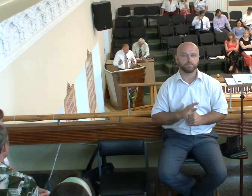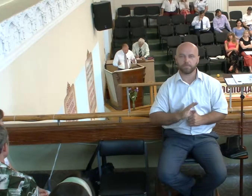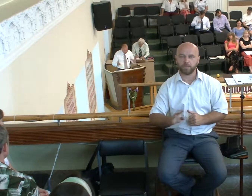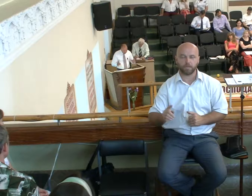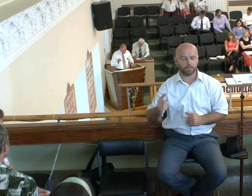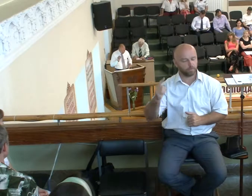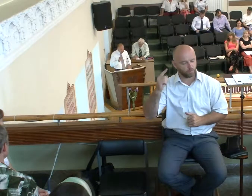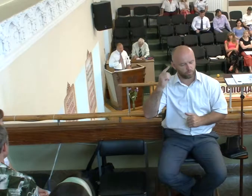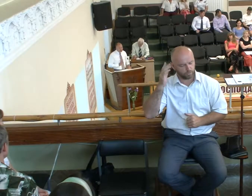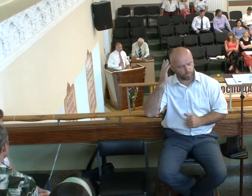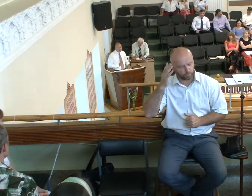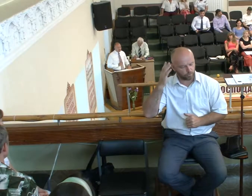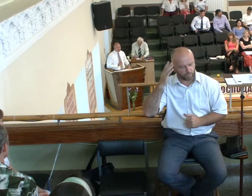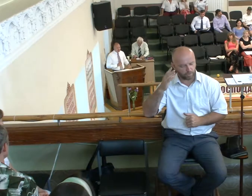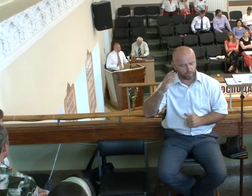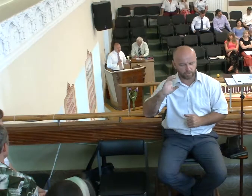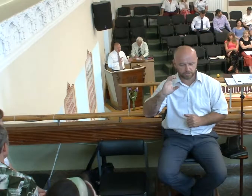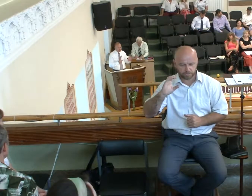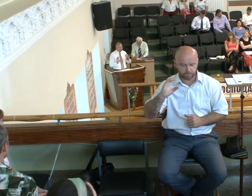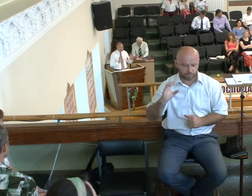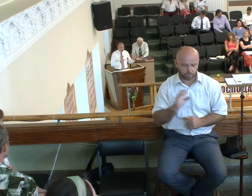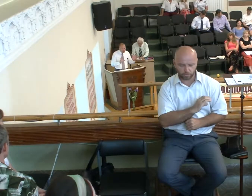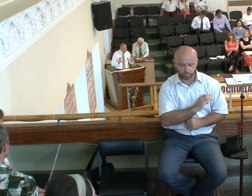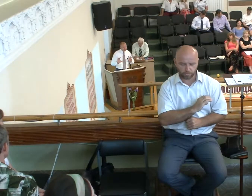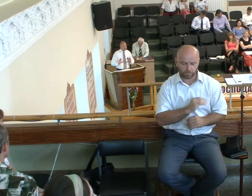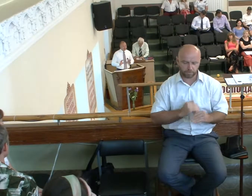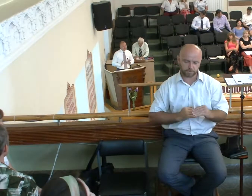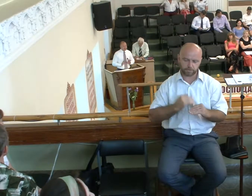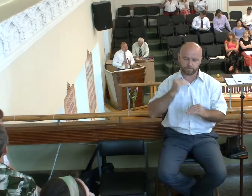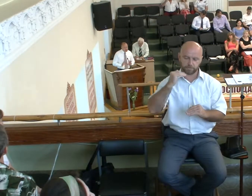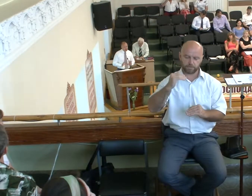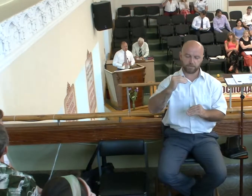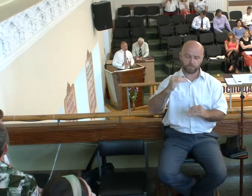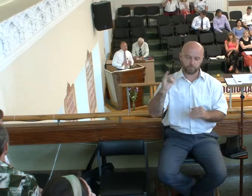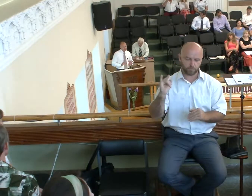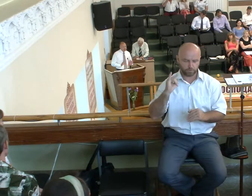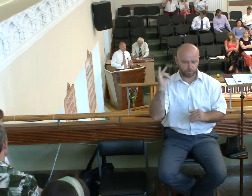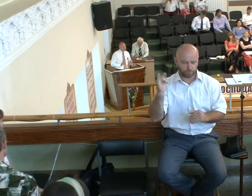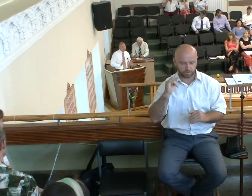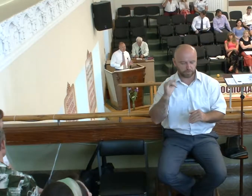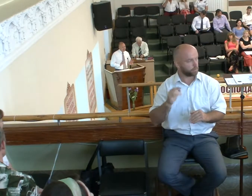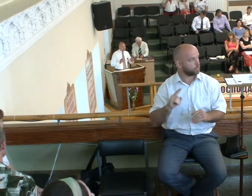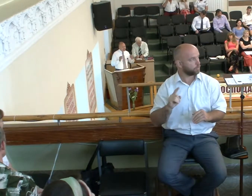И вот очень интересные факты. То, что касается выбора.